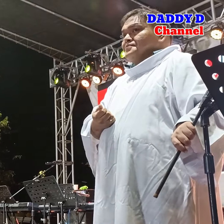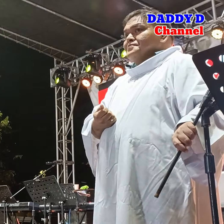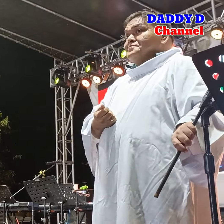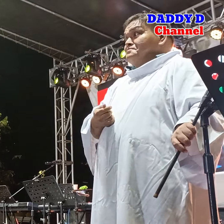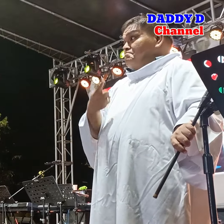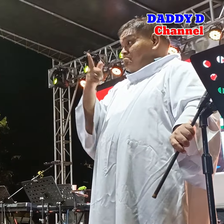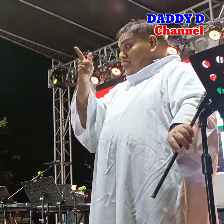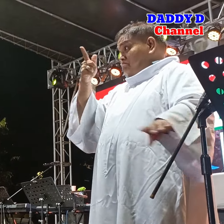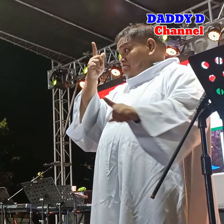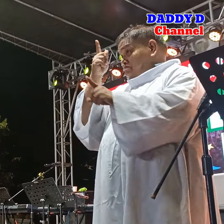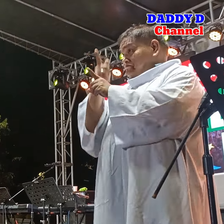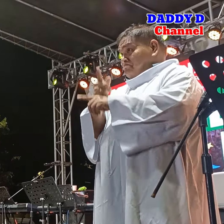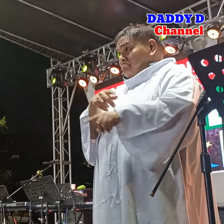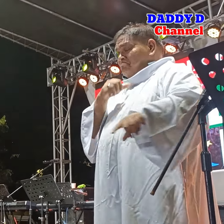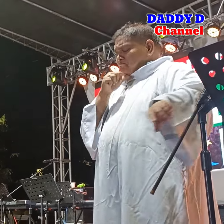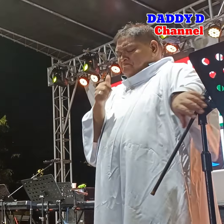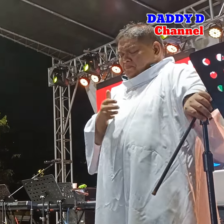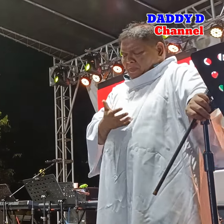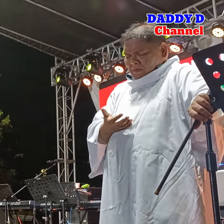Maniniwala ba tayo?